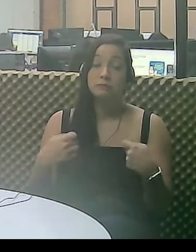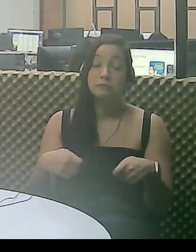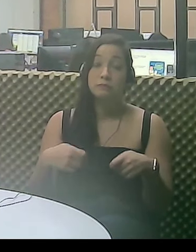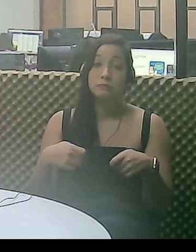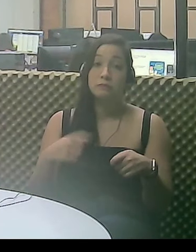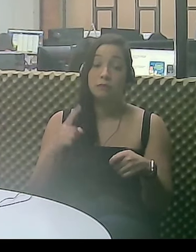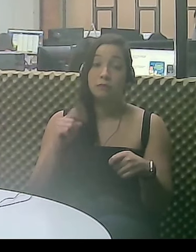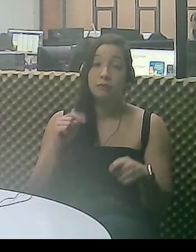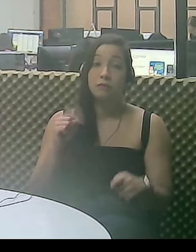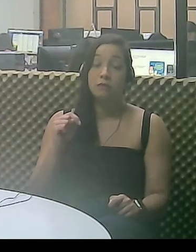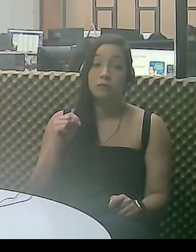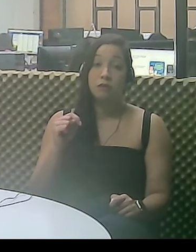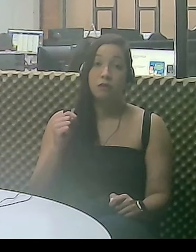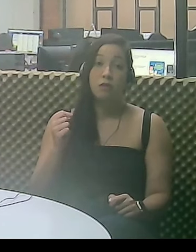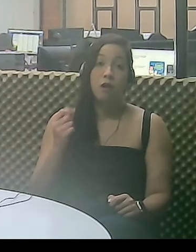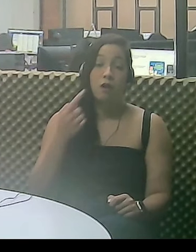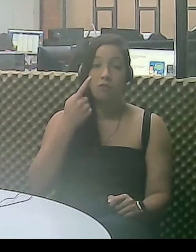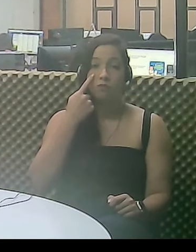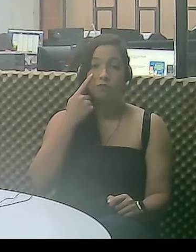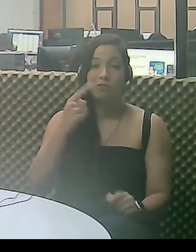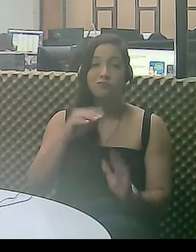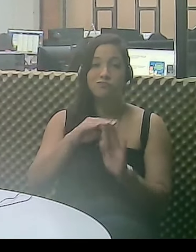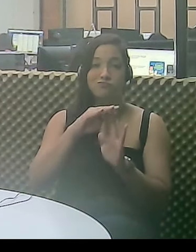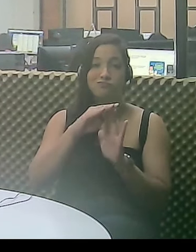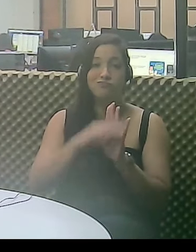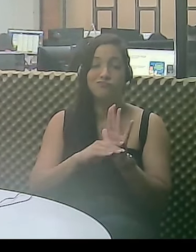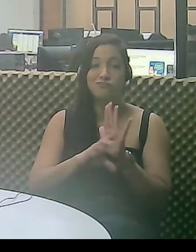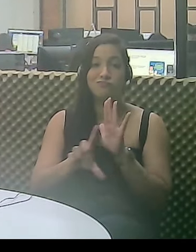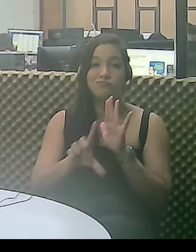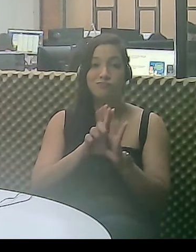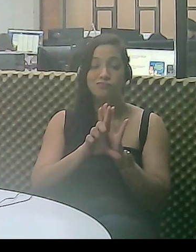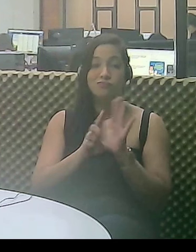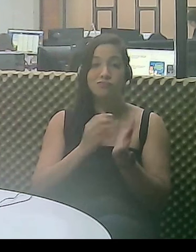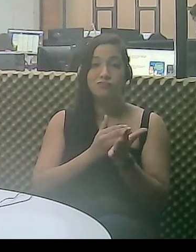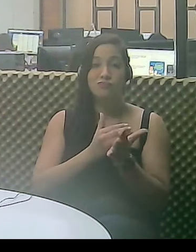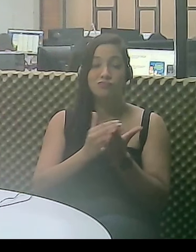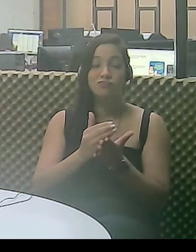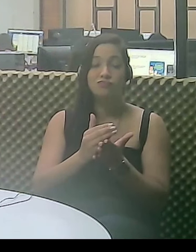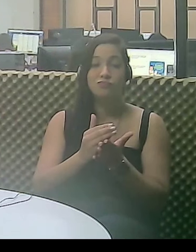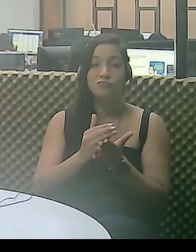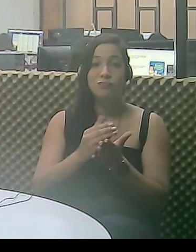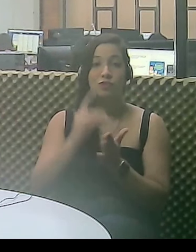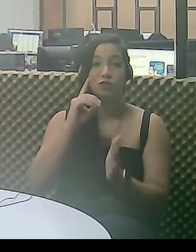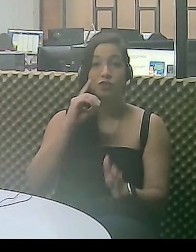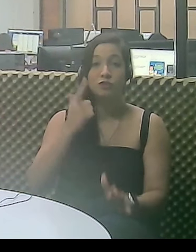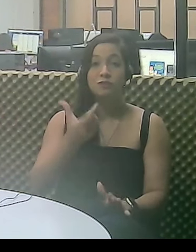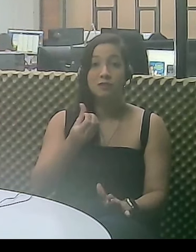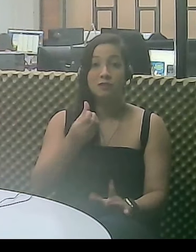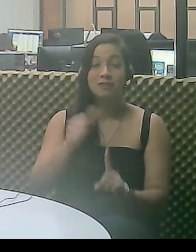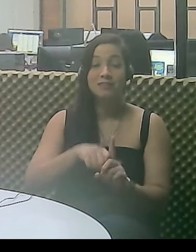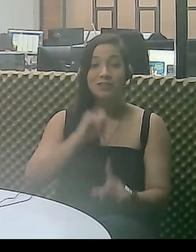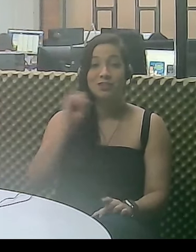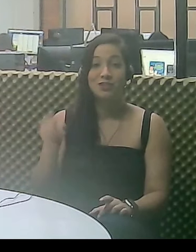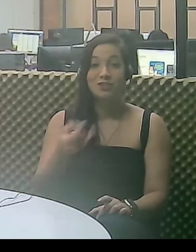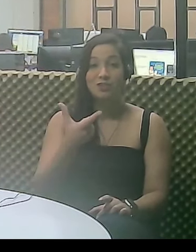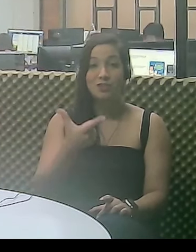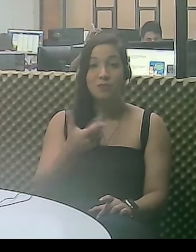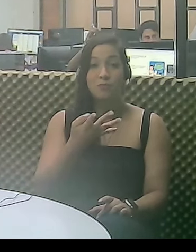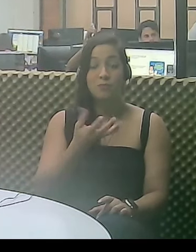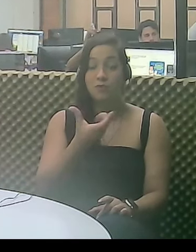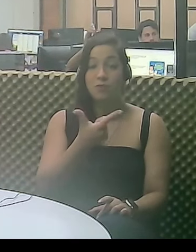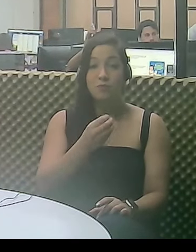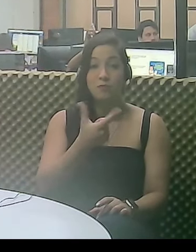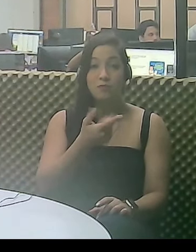devem atender podem ser consultados diretamente na lei, que começa a vigorar no dia 26 de janeiro de